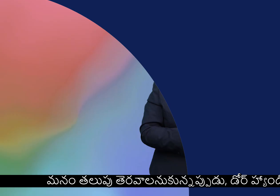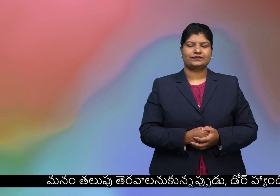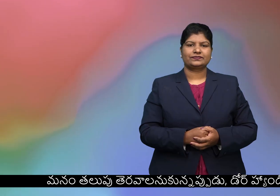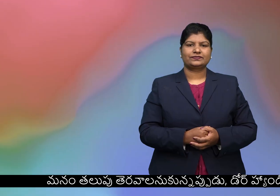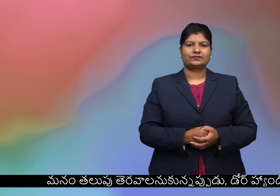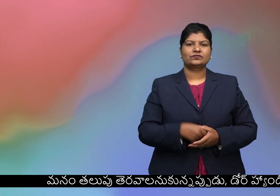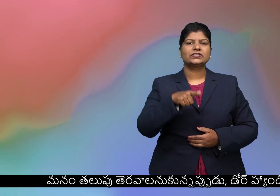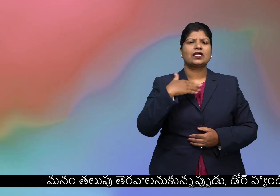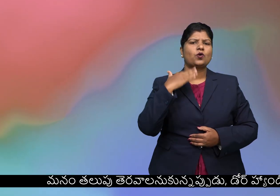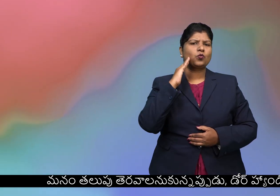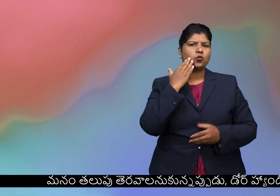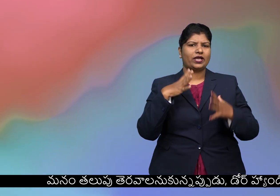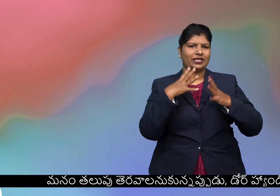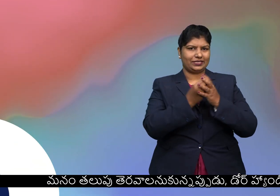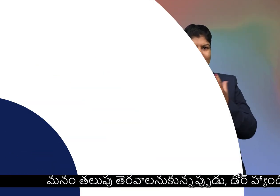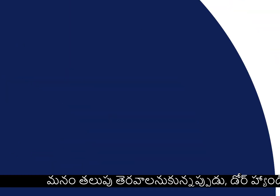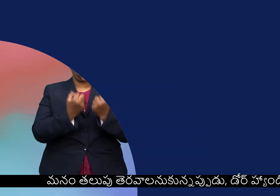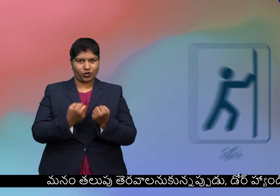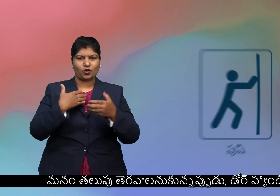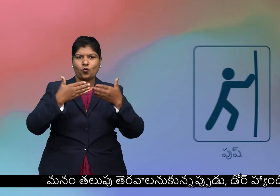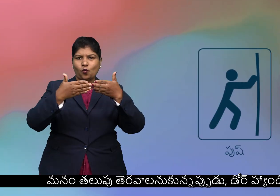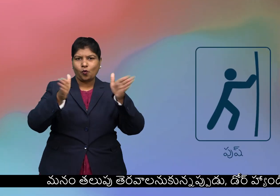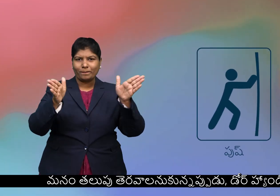మనం తలుపు తెరవాలనుకున్నప్పుడు డోర్ హ్యాండిల్ని నెట్టాలి.